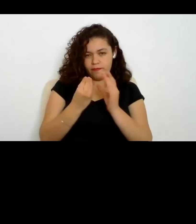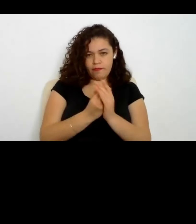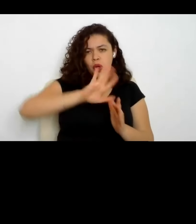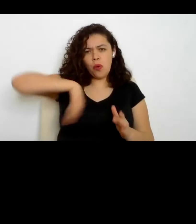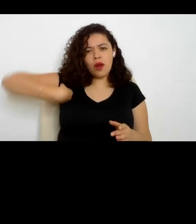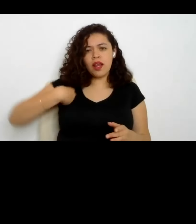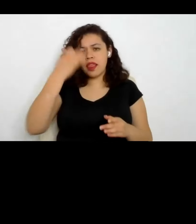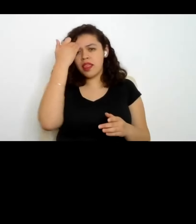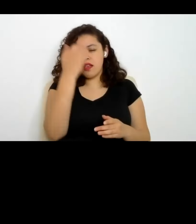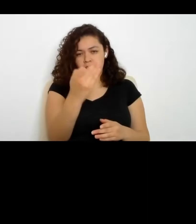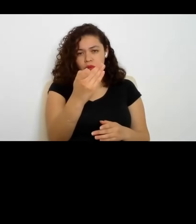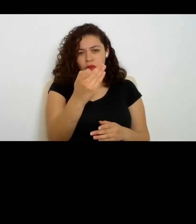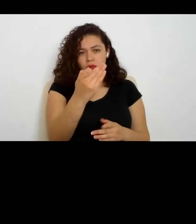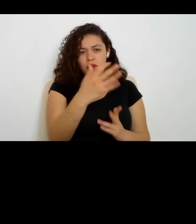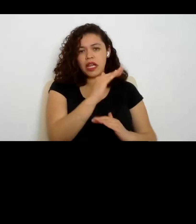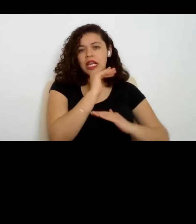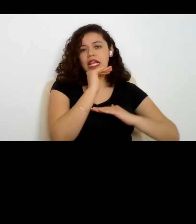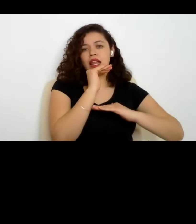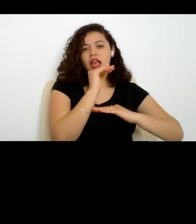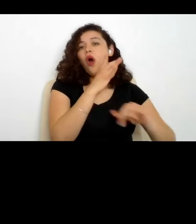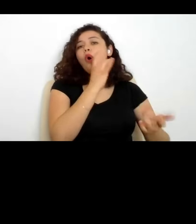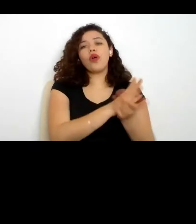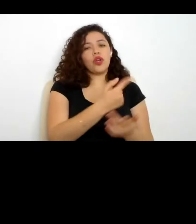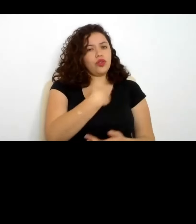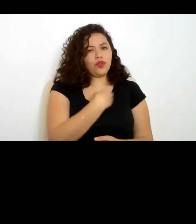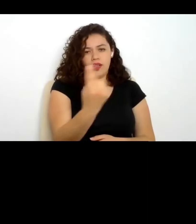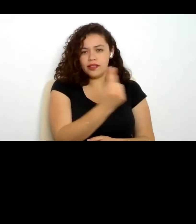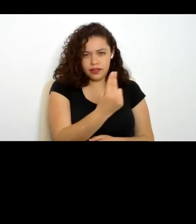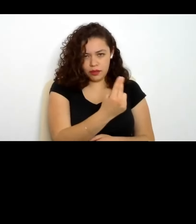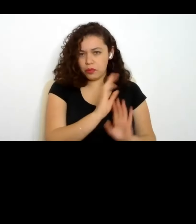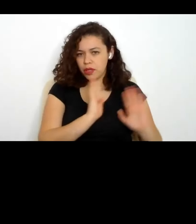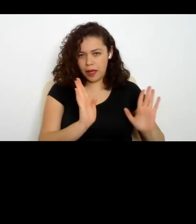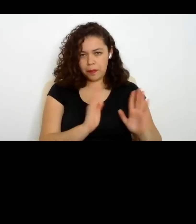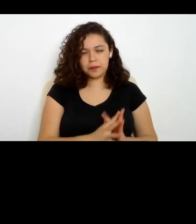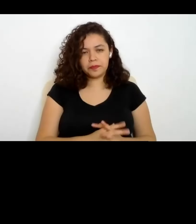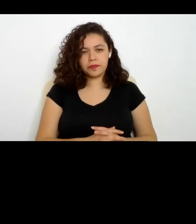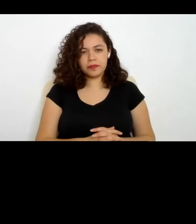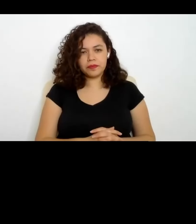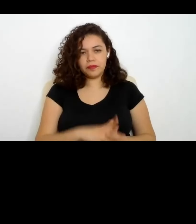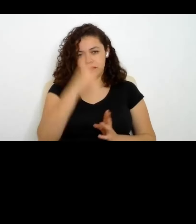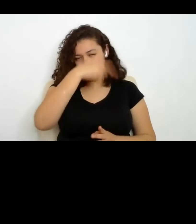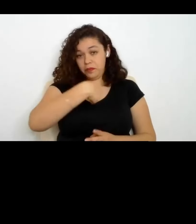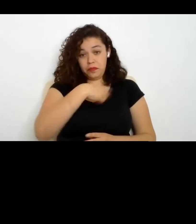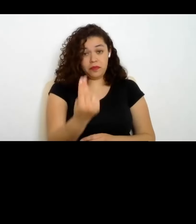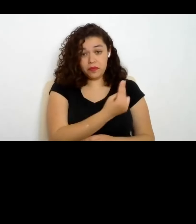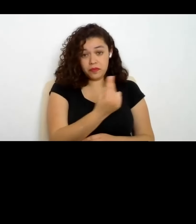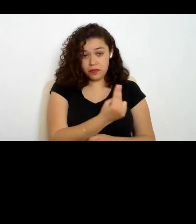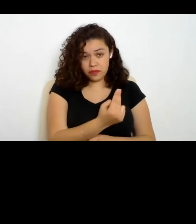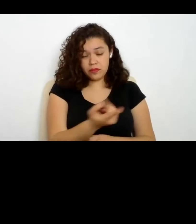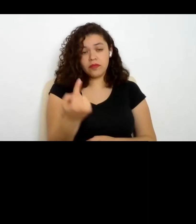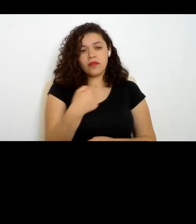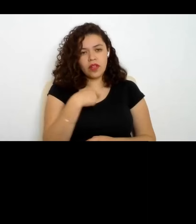tiempo que no exceda del necesario para llevar a cabo las finalidades. Entonces, para llevar a cabo las finalidades, pues es porque todavía tengo